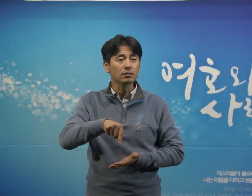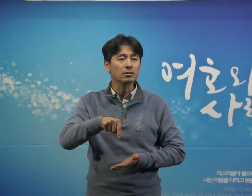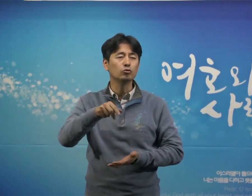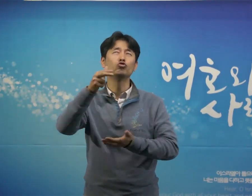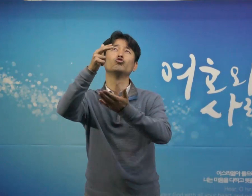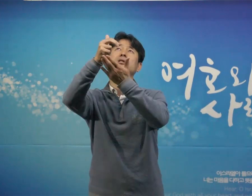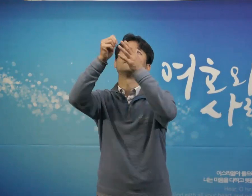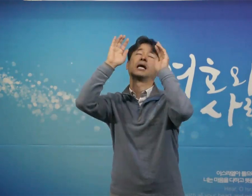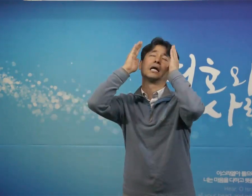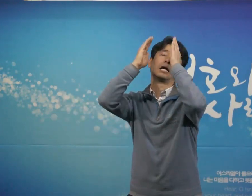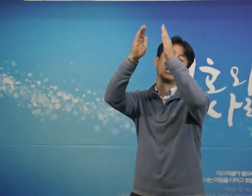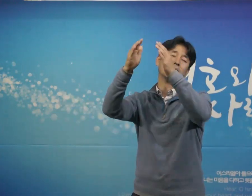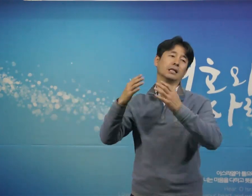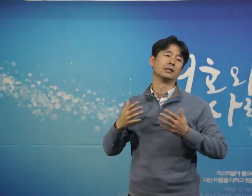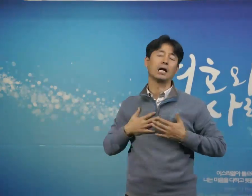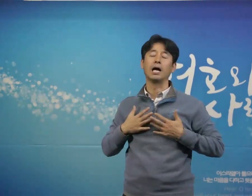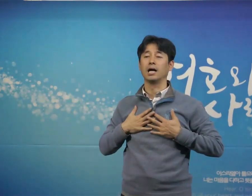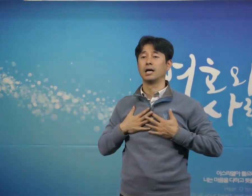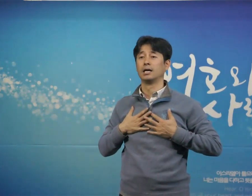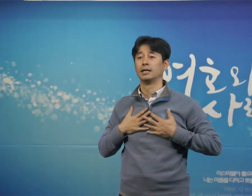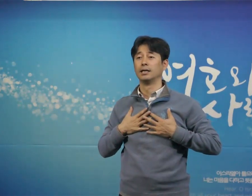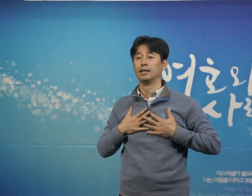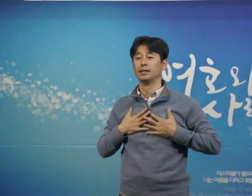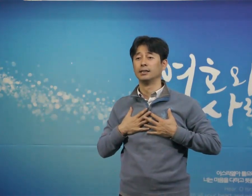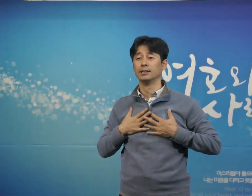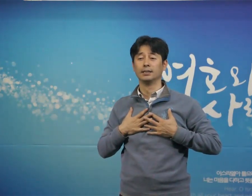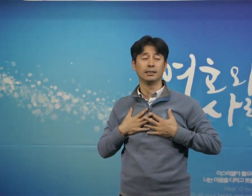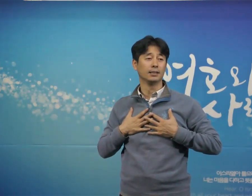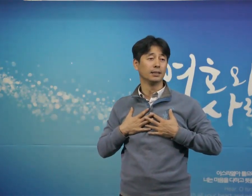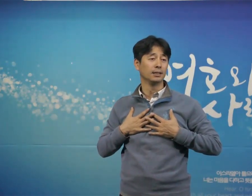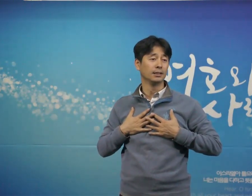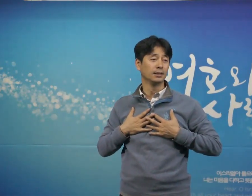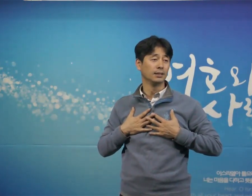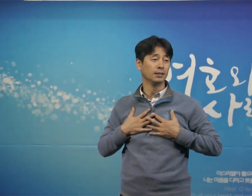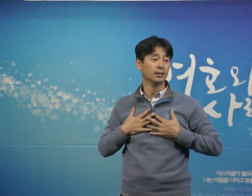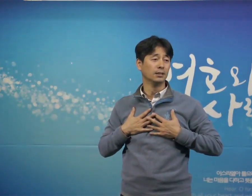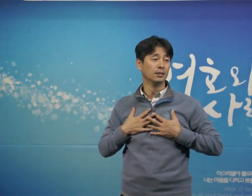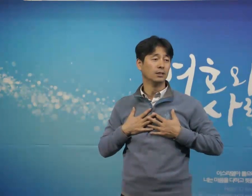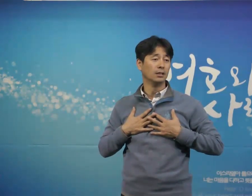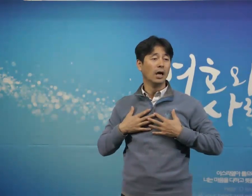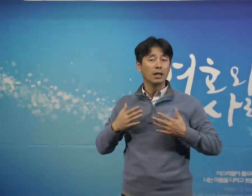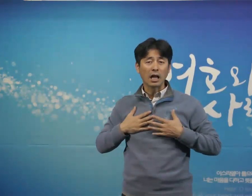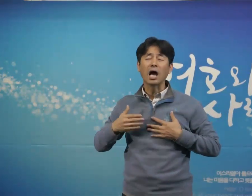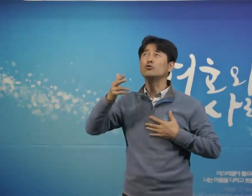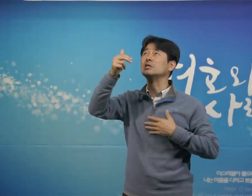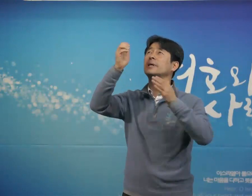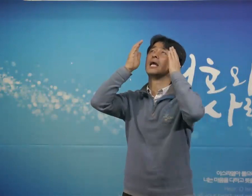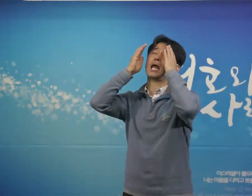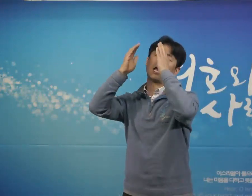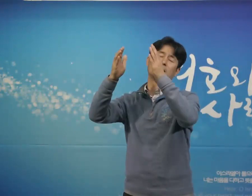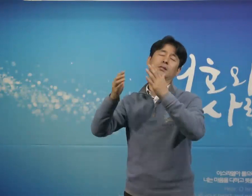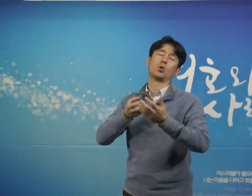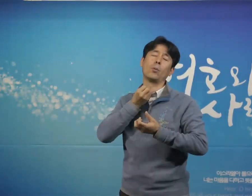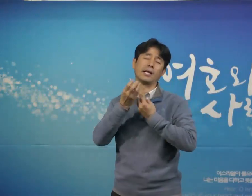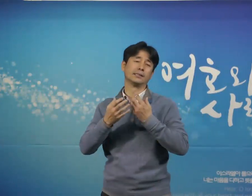똑같이 하네 그게 지루해할 수도 있습니다. 그렇지만 제가 이곳에서 찬양 드리는 것은 하나님을 향하여 나아가고 있습니다.